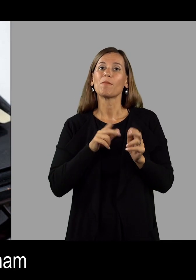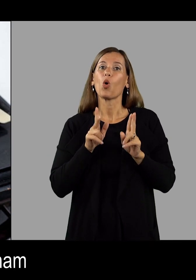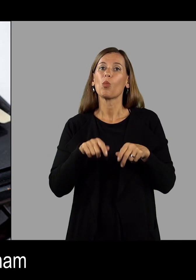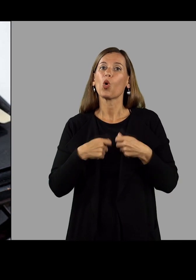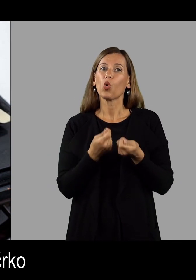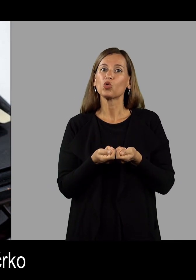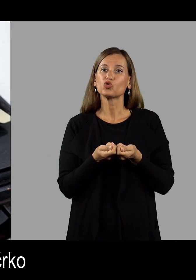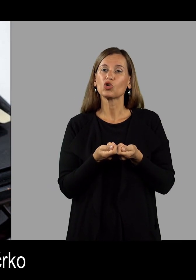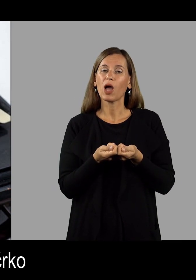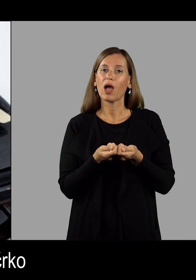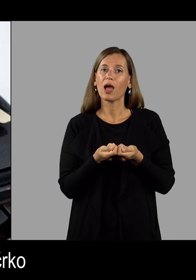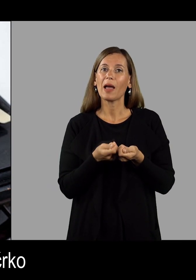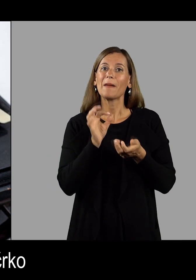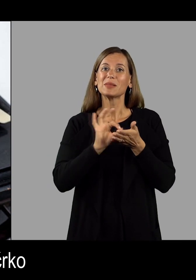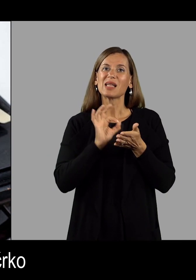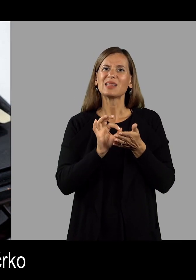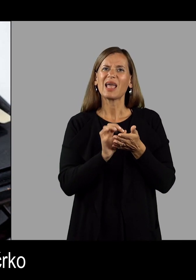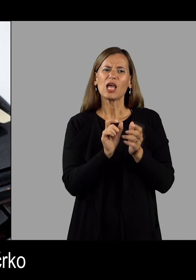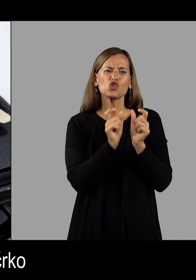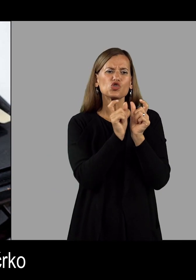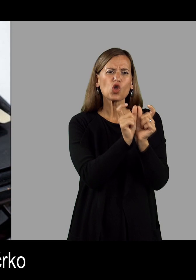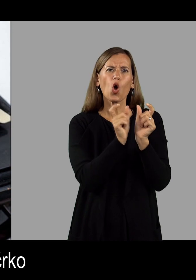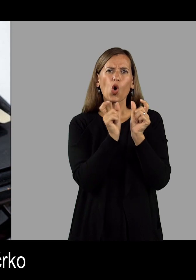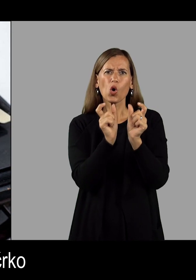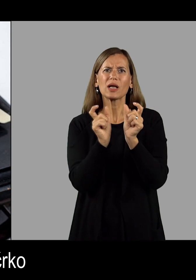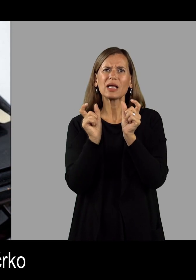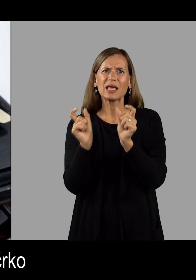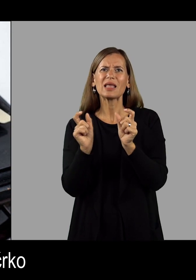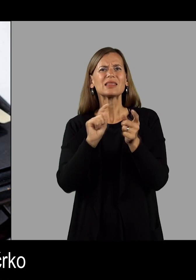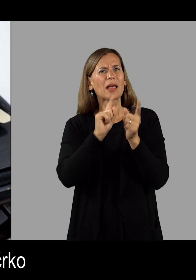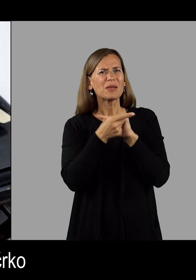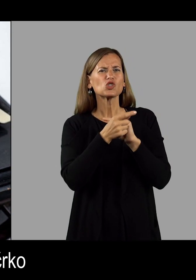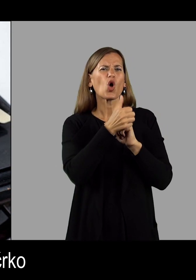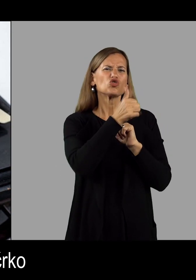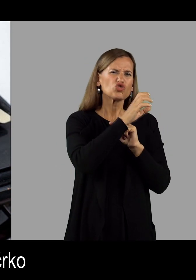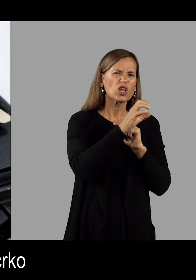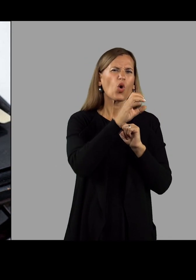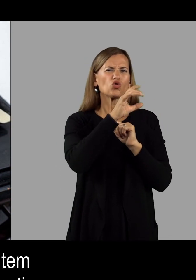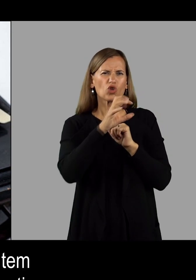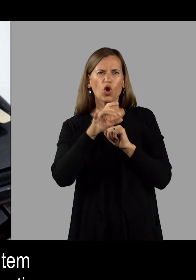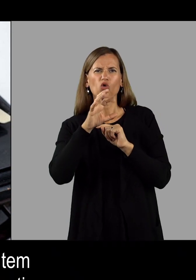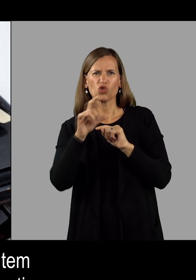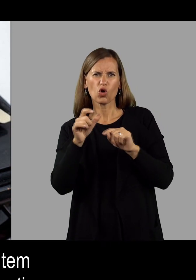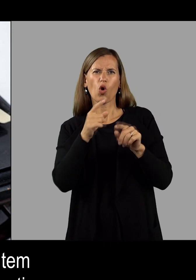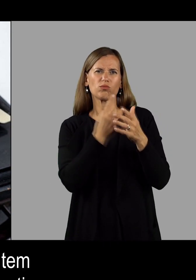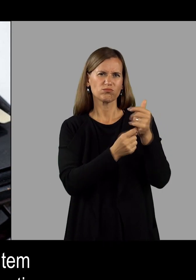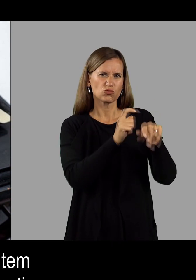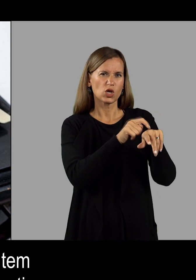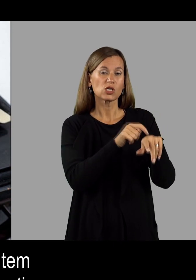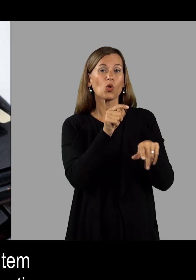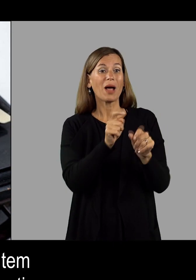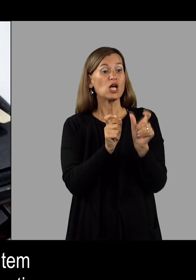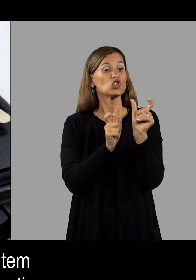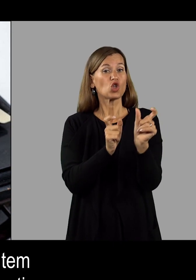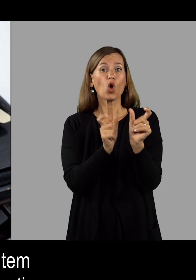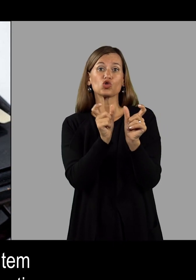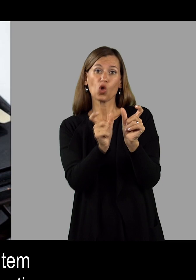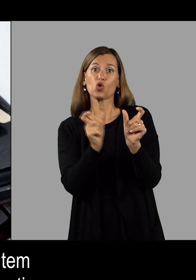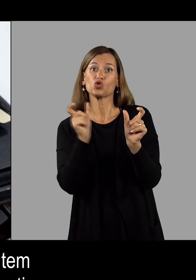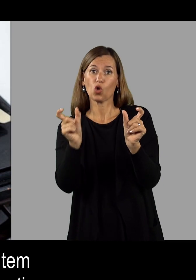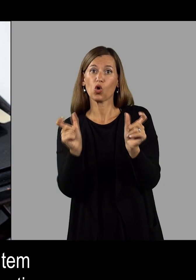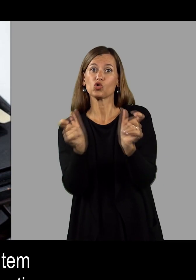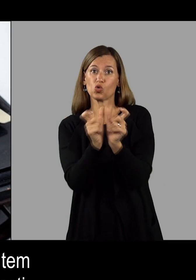malo drugačni smeri in so razvili Tahotype, to je posebna vrsta tipkovnice, ki je v bistvu predhodnik današnjega Velotypa in